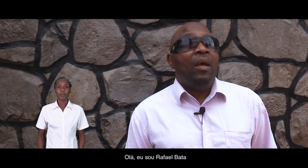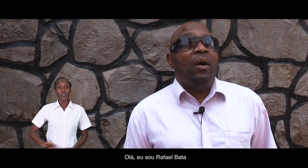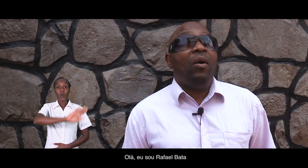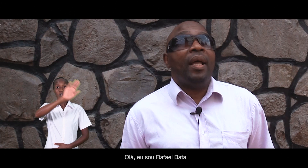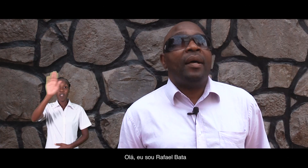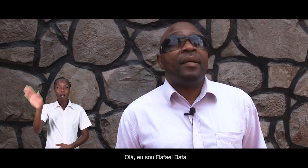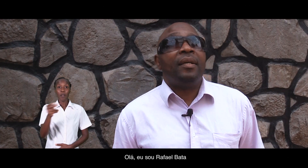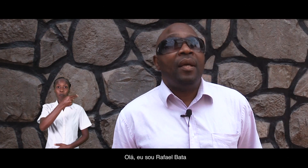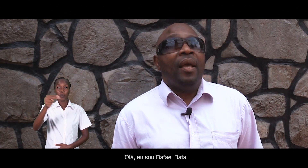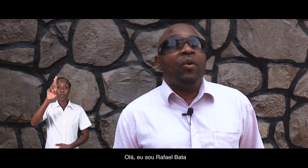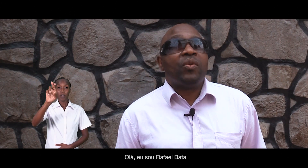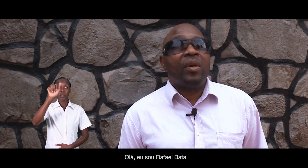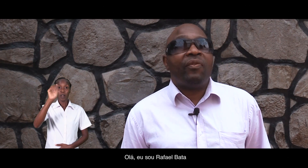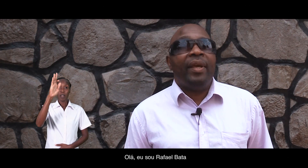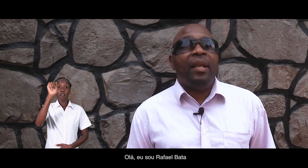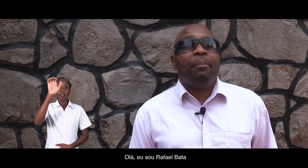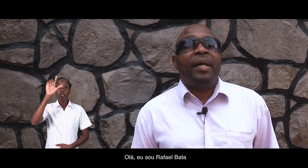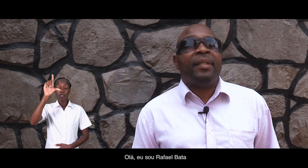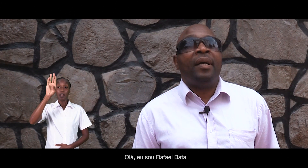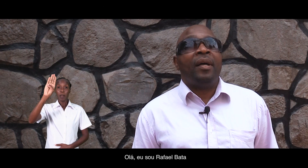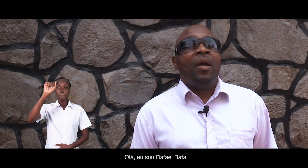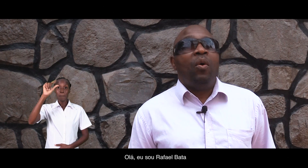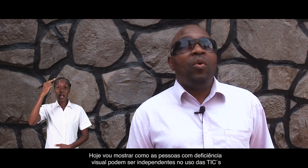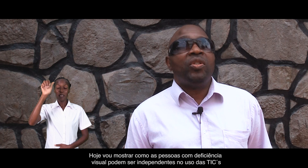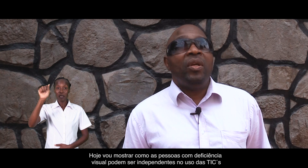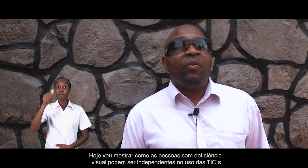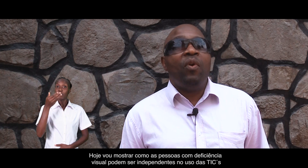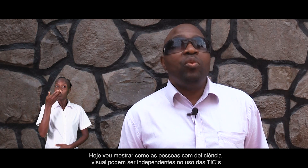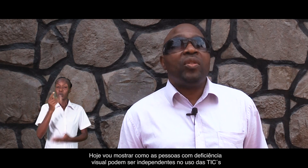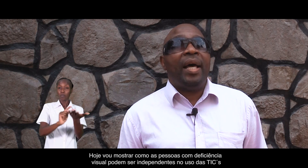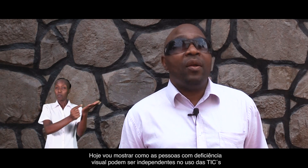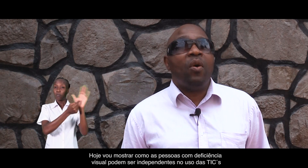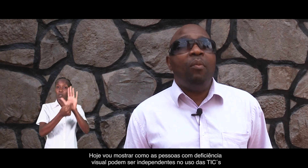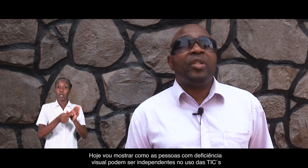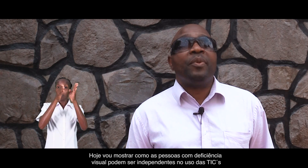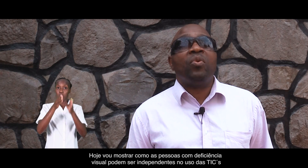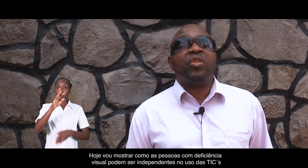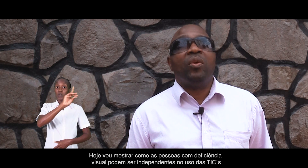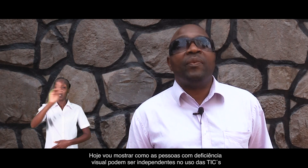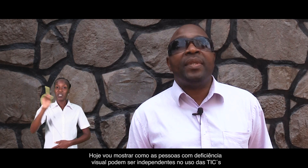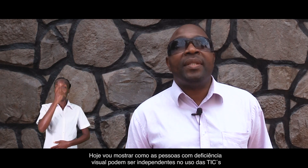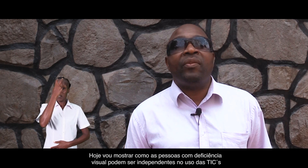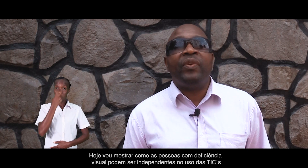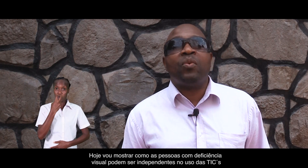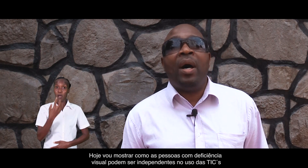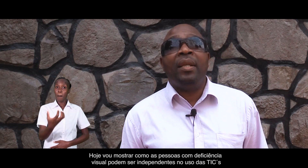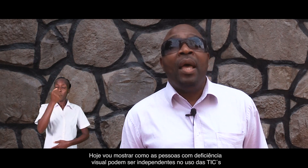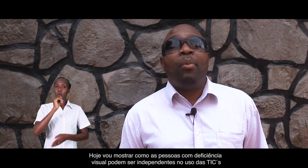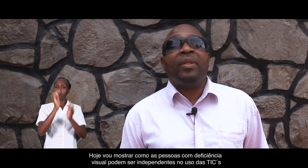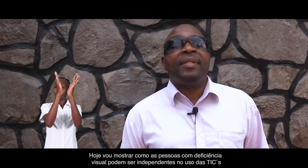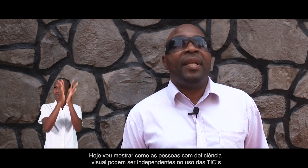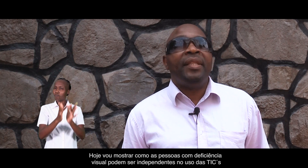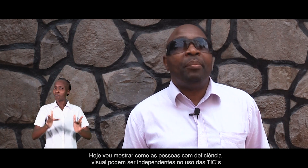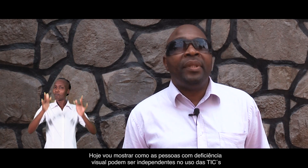Olá, eu sou Rafael Bata. Hoje vou mostrar como as pessoas com deficiência visual